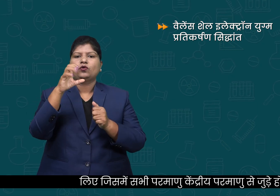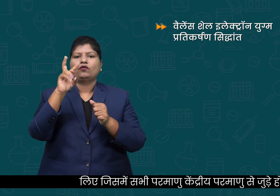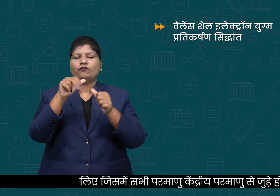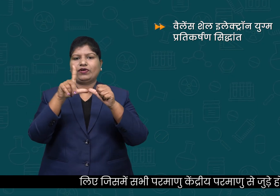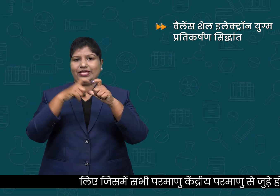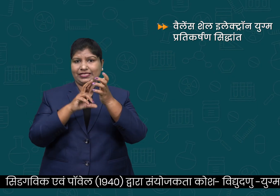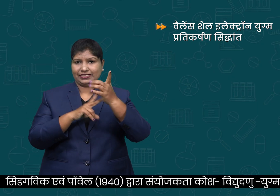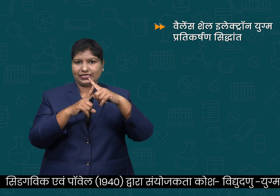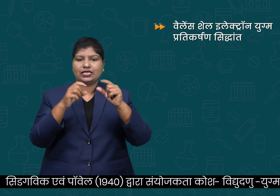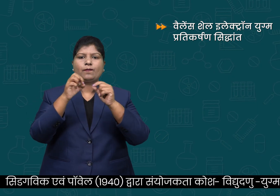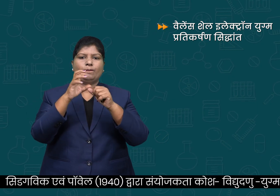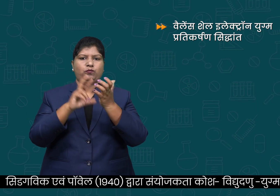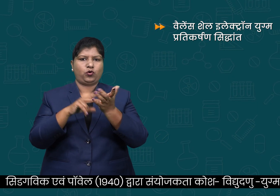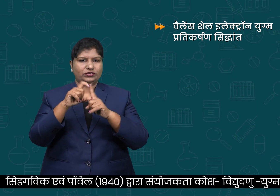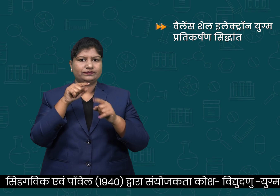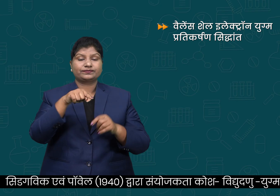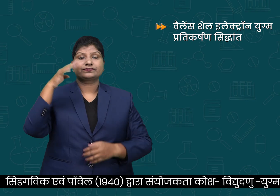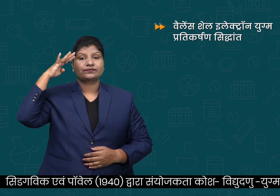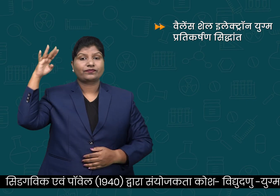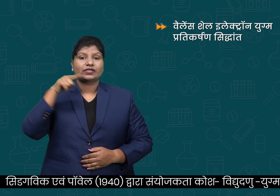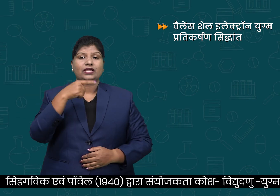जुड़े हैं। सिडगाविक एवं पावेल